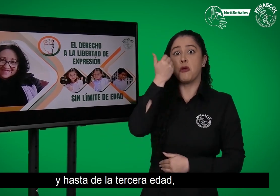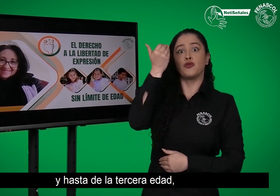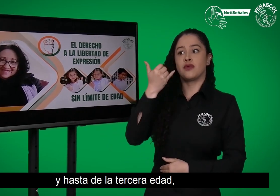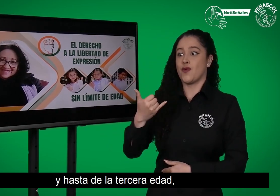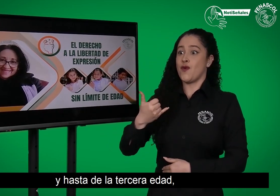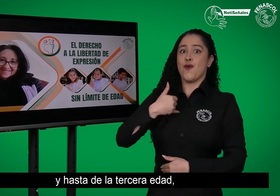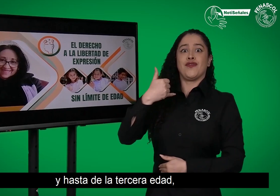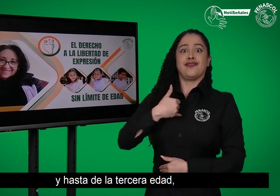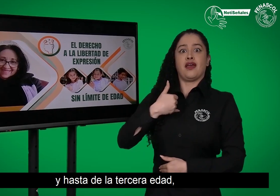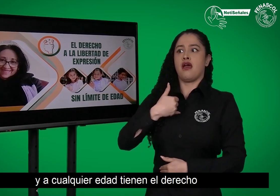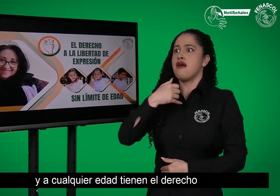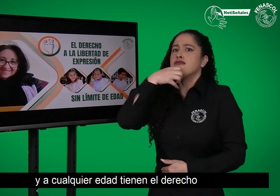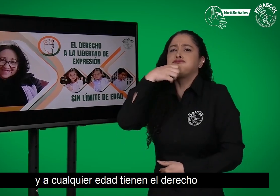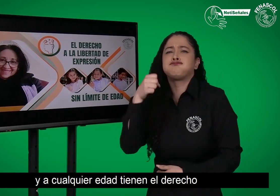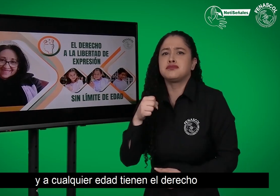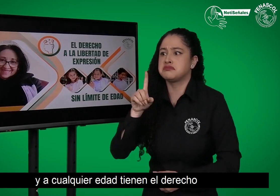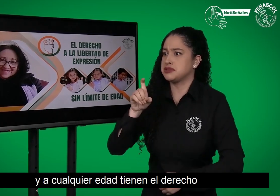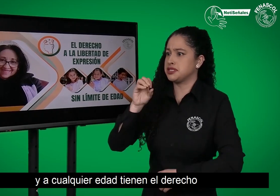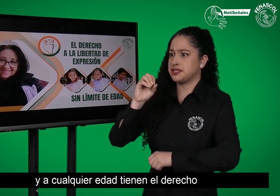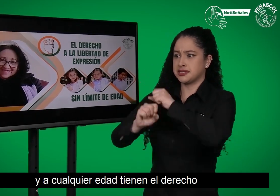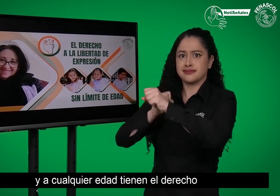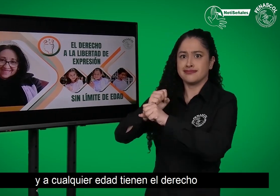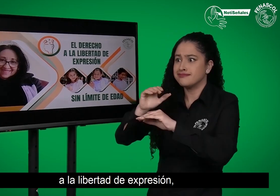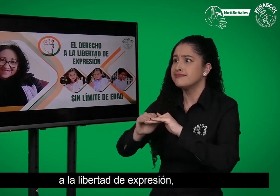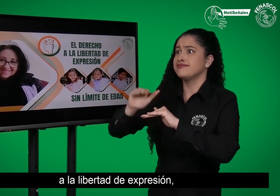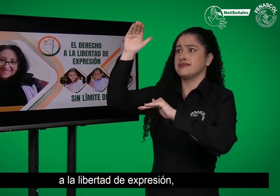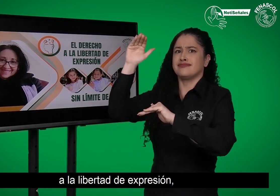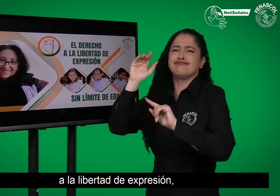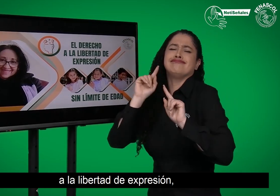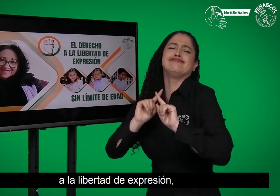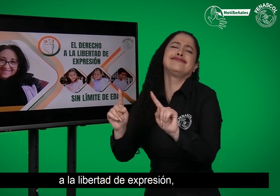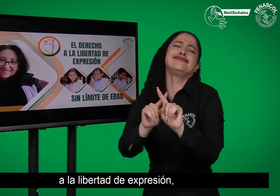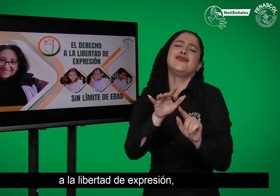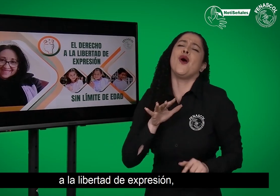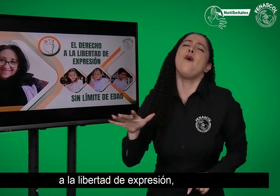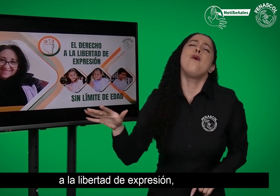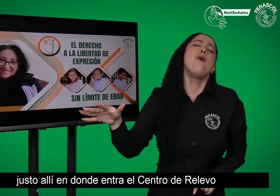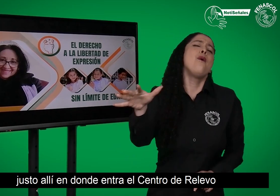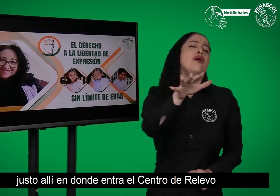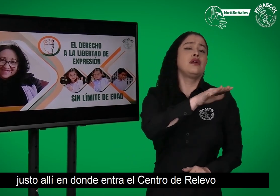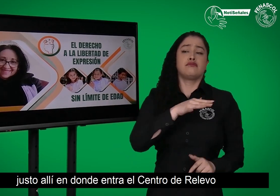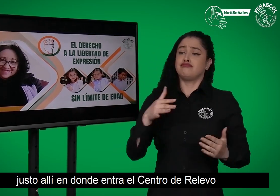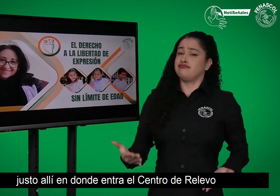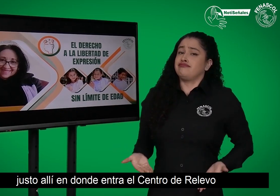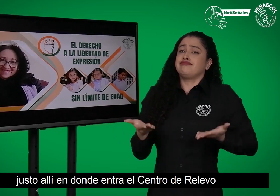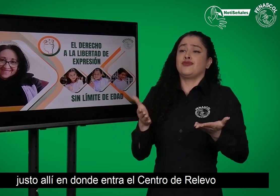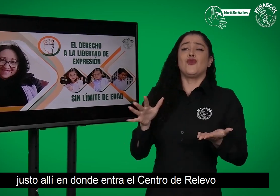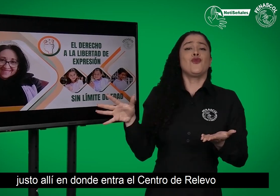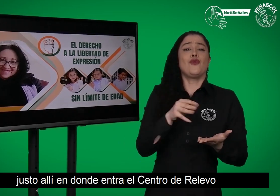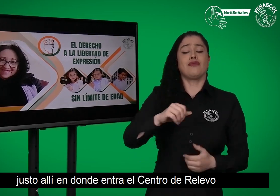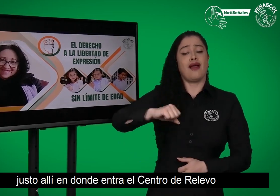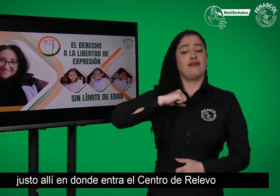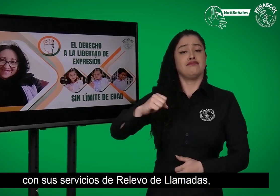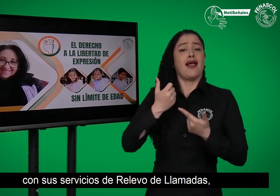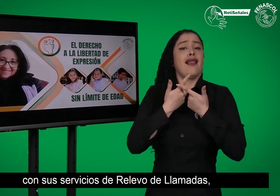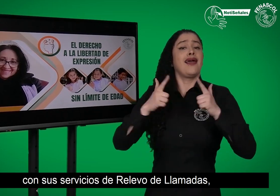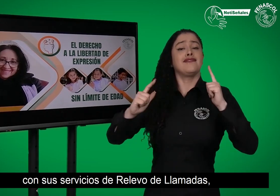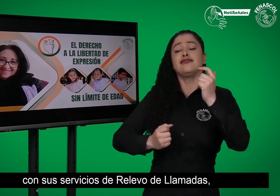hasta de la tercera edad. Y a cualquier edad tienen el derecho a la libertad de expresión. Justo allí es donde entra el Centro de Relevo con sus servicios